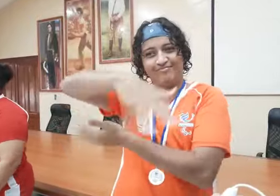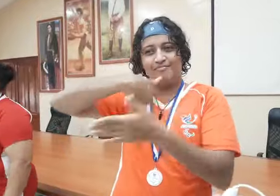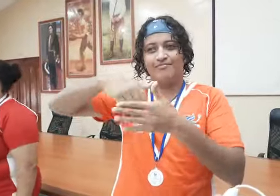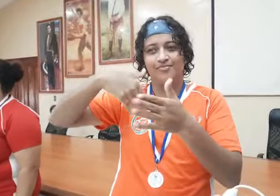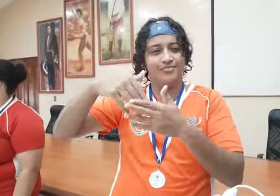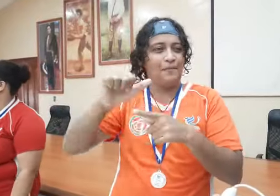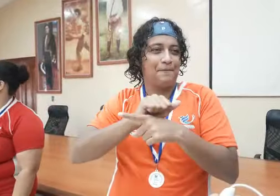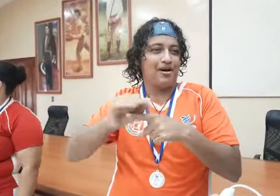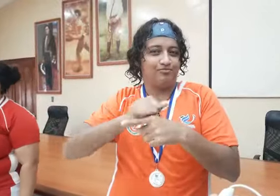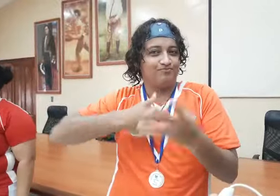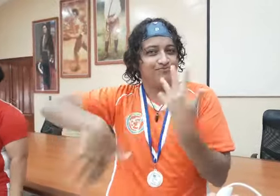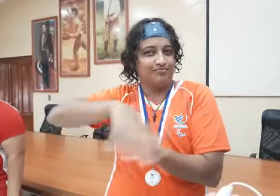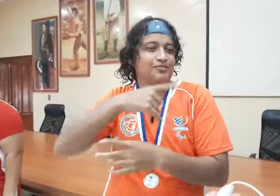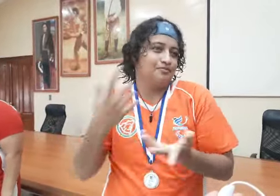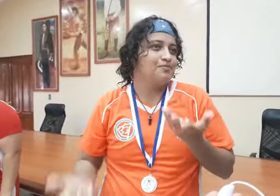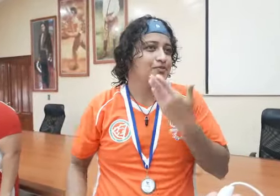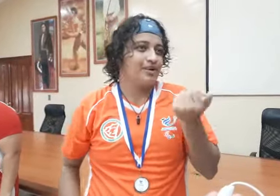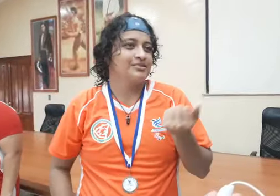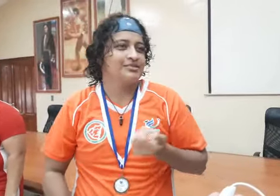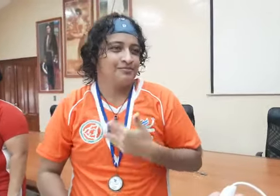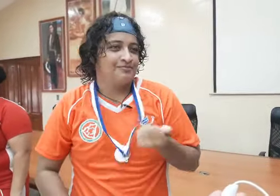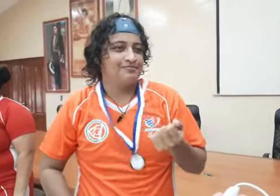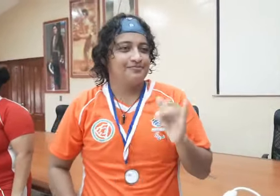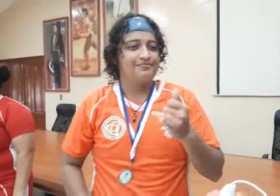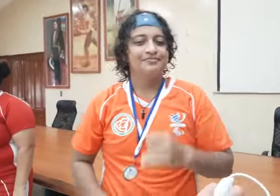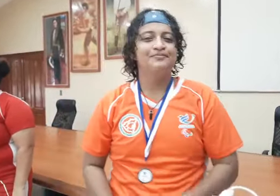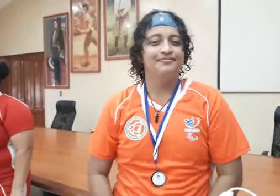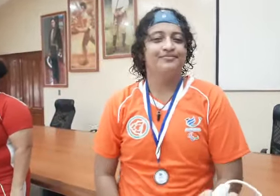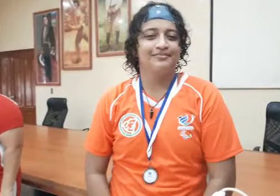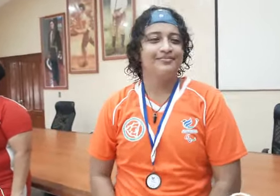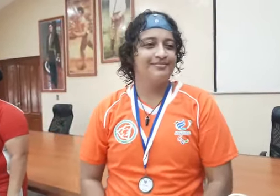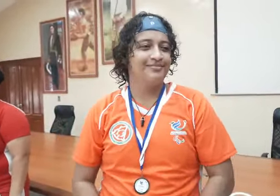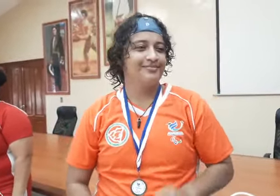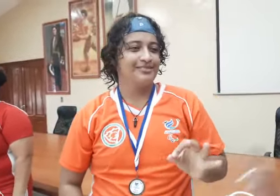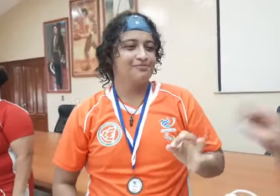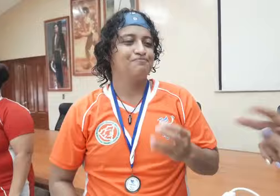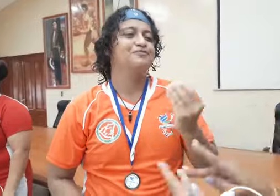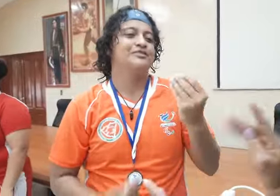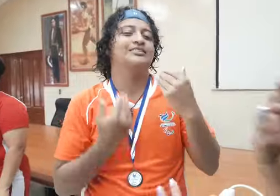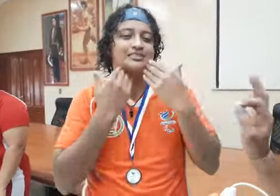de haber compartido con la muchacha y haber jugado. Perfecto. Perfecto.